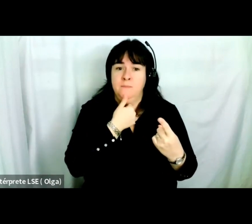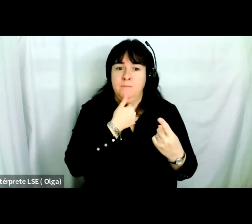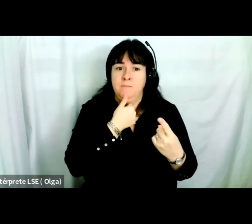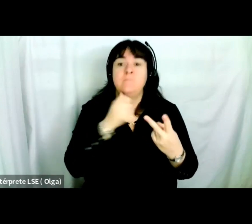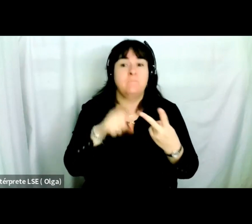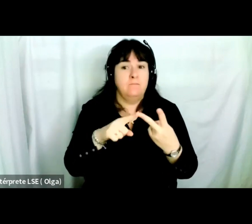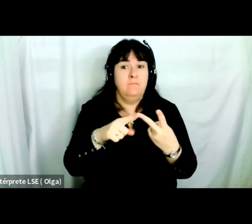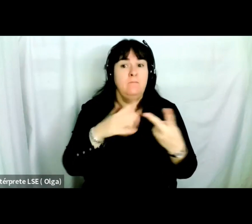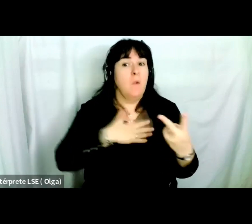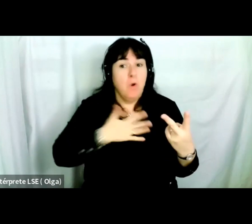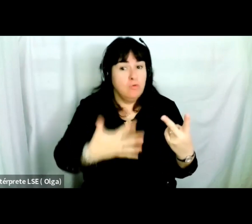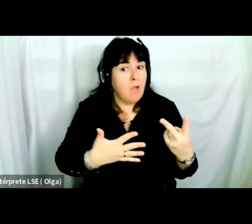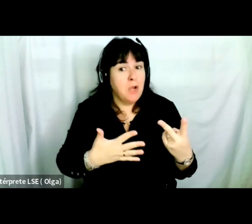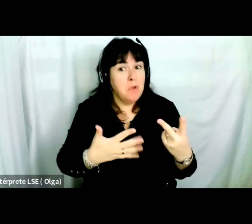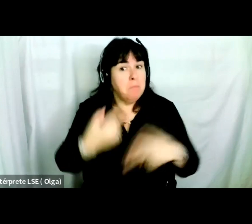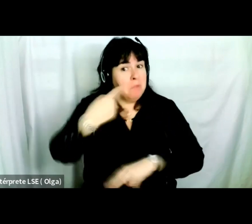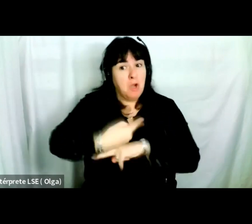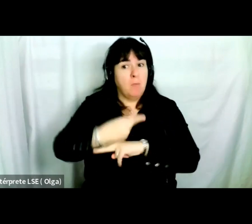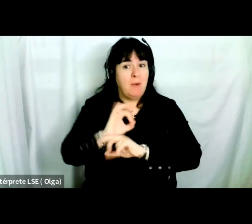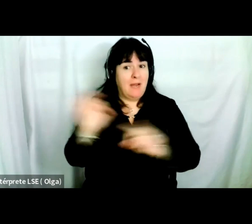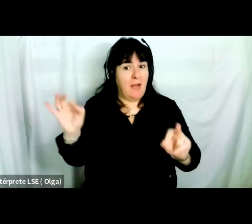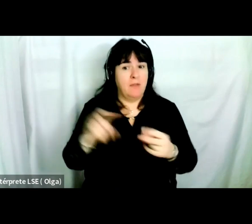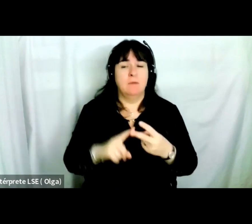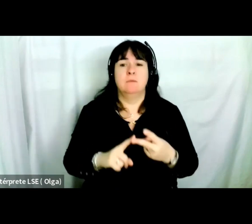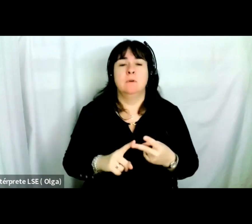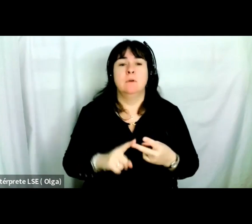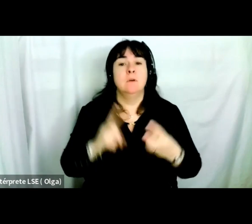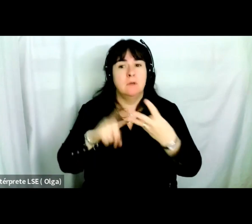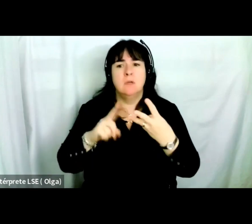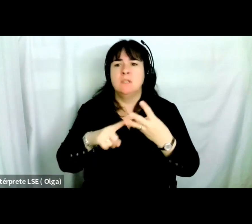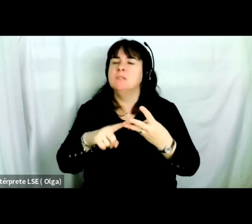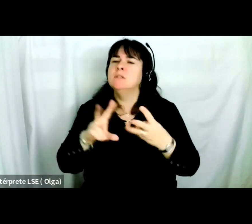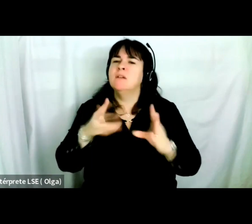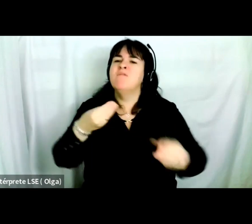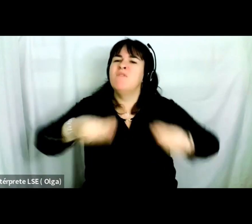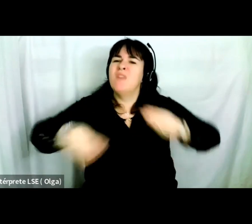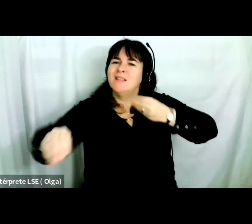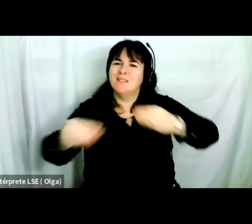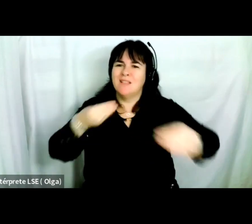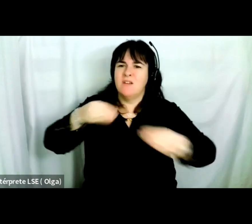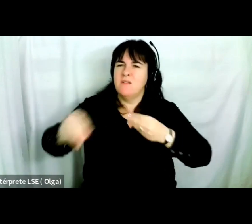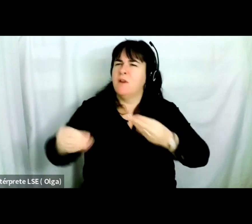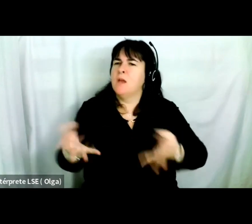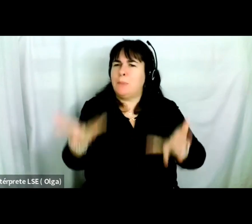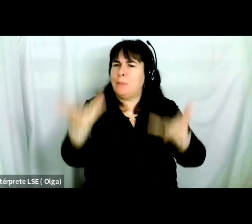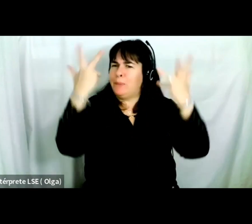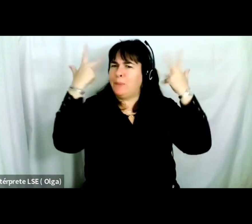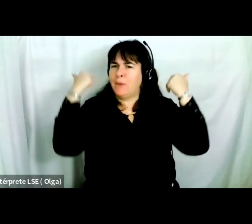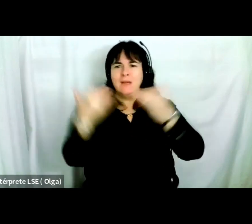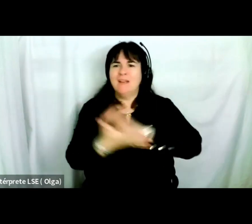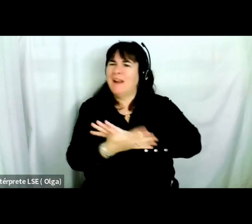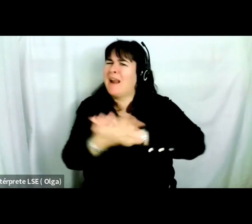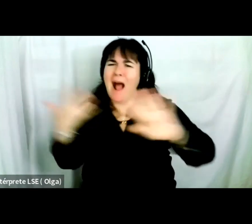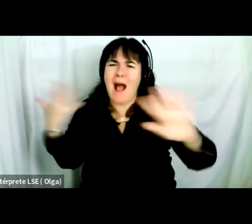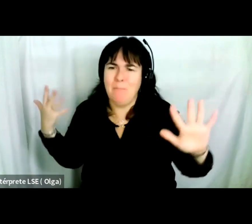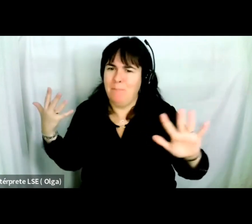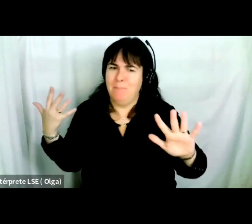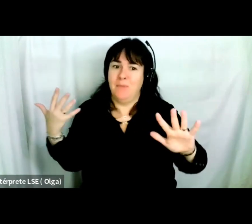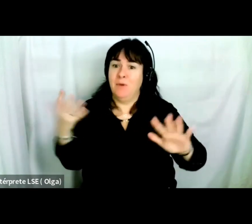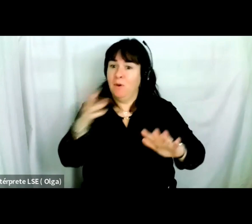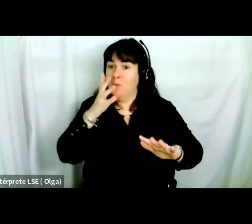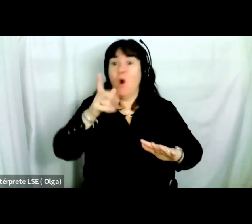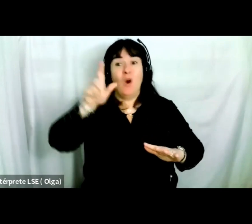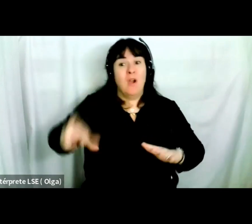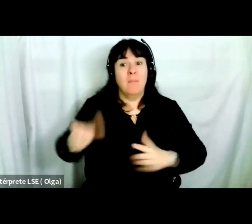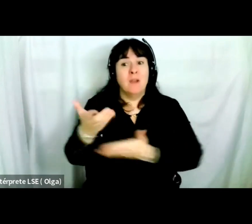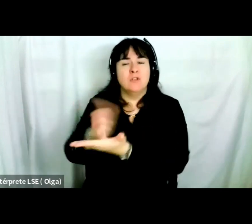es voluntario, nadie me obliga, es muy flexible, es ágil, es rápida. El mediador lo que